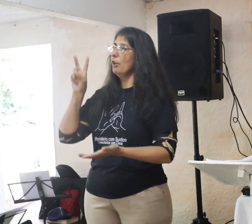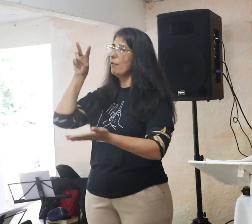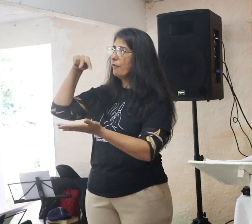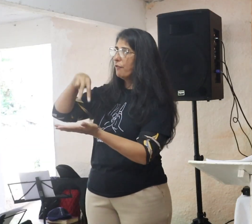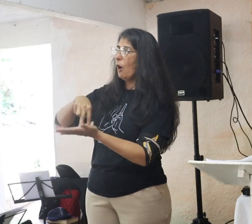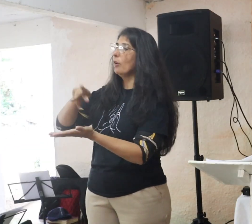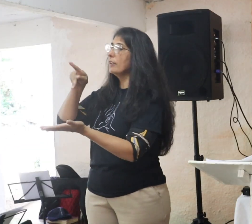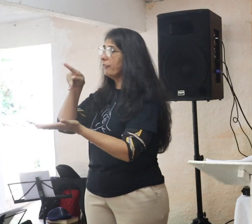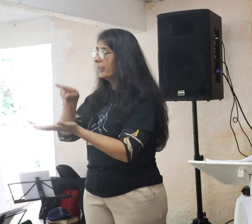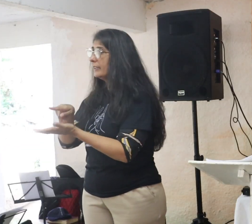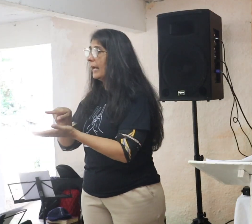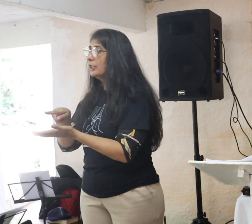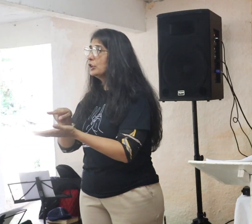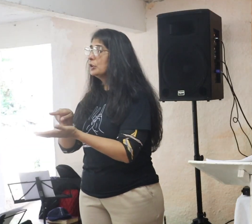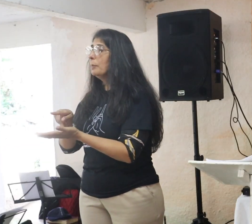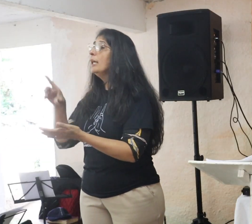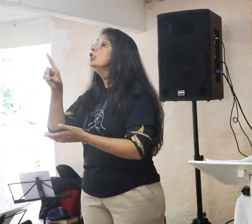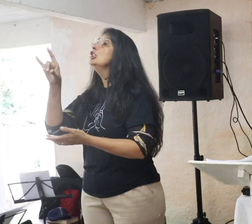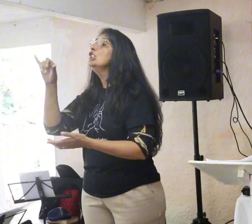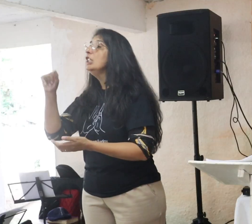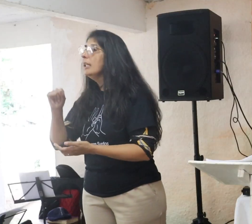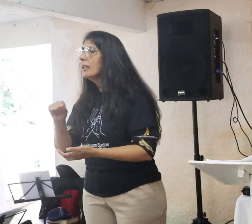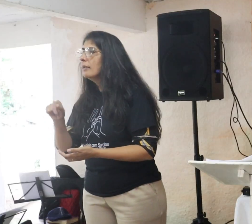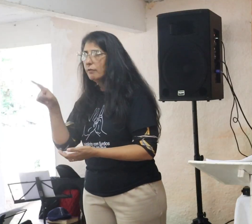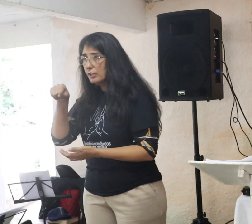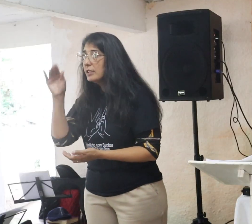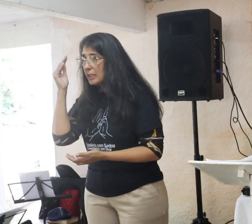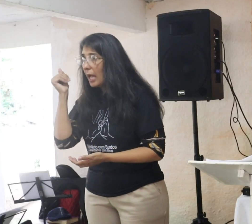Mas, Cleide, o que você acha? Eu não sei.